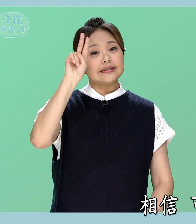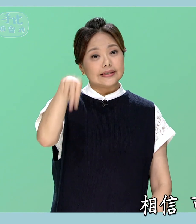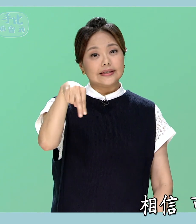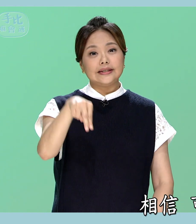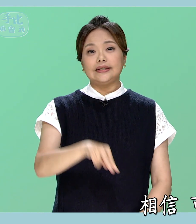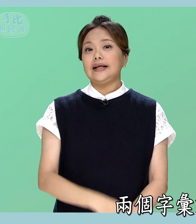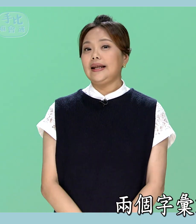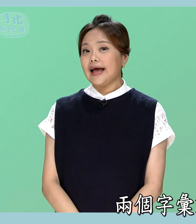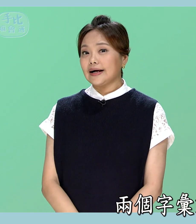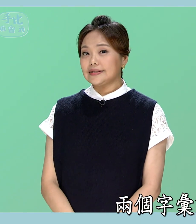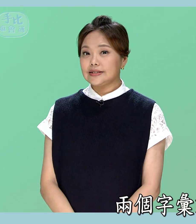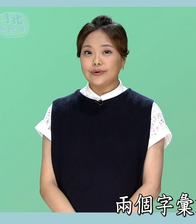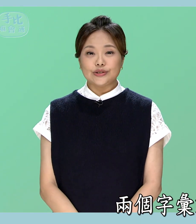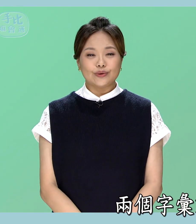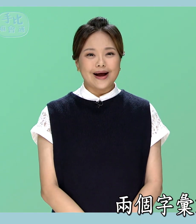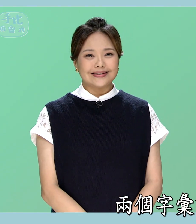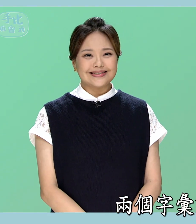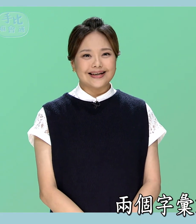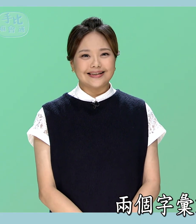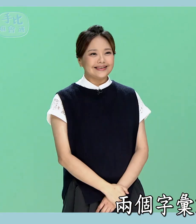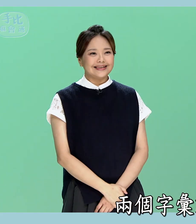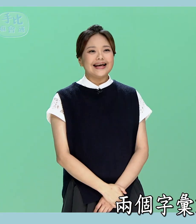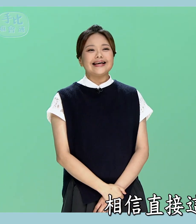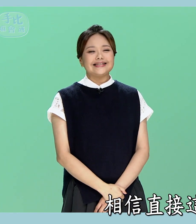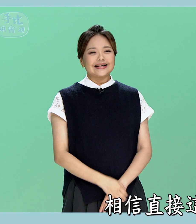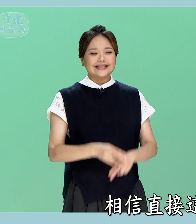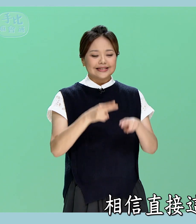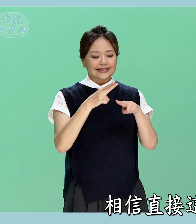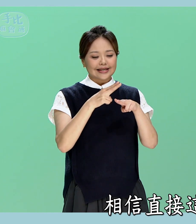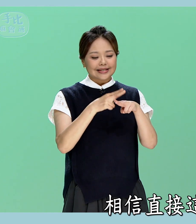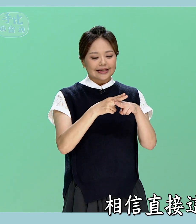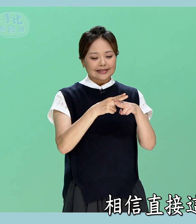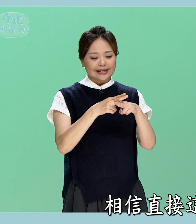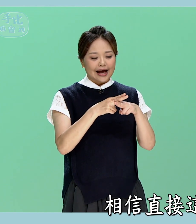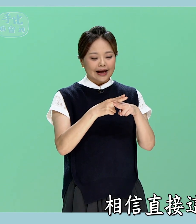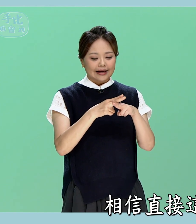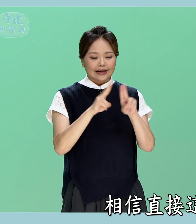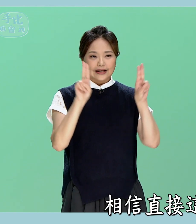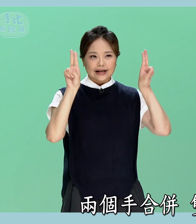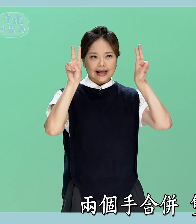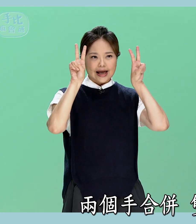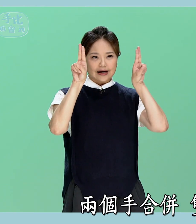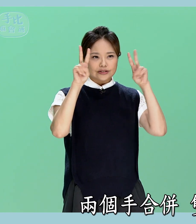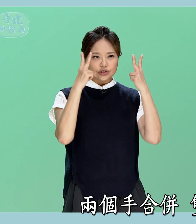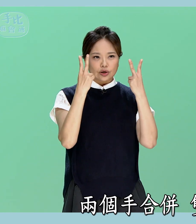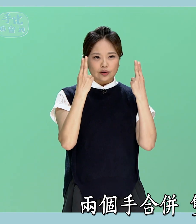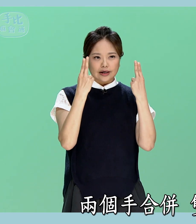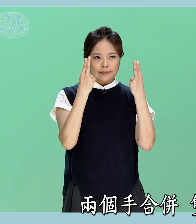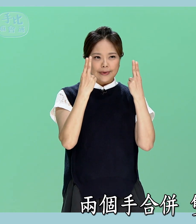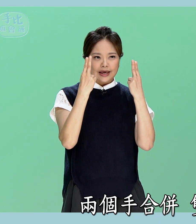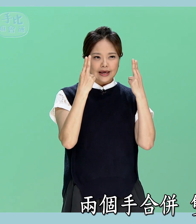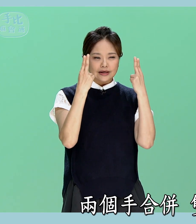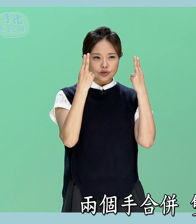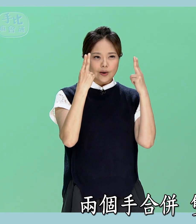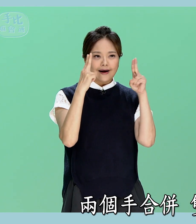以，两个字会就完成。相信直接这样子打，两个手合并双